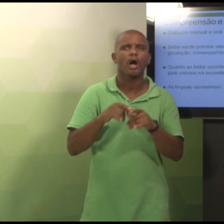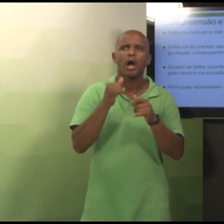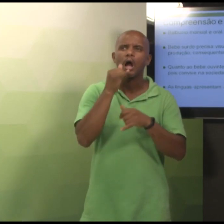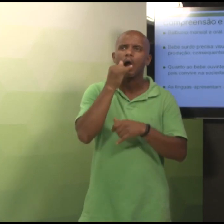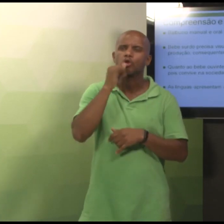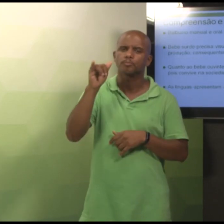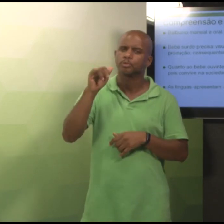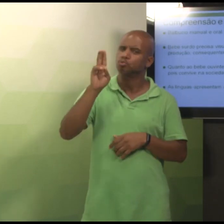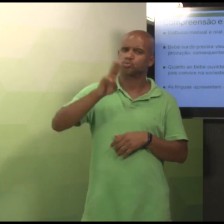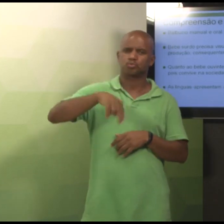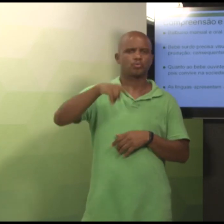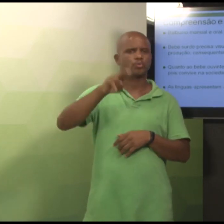que,